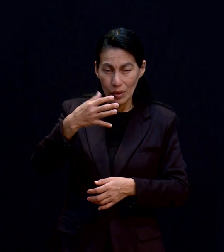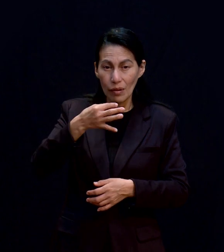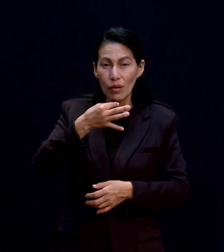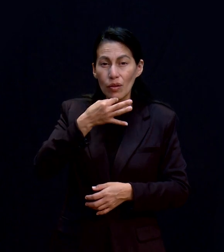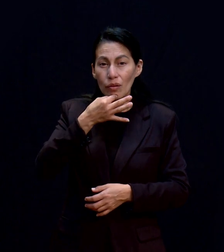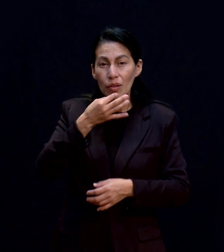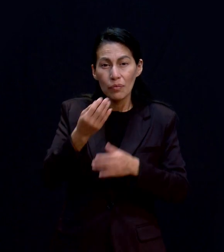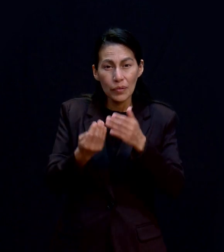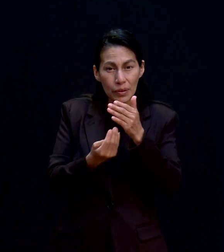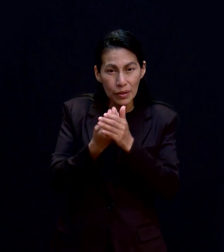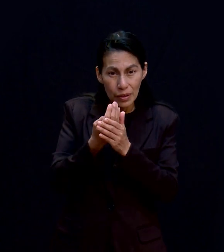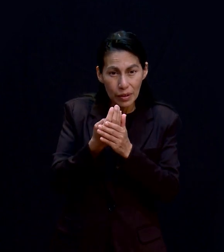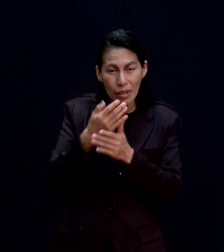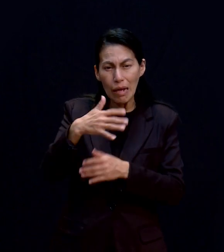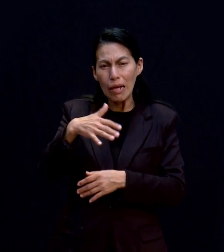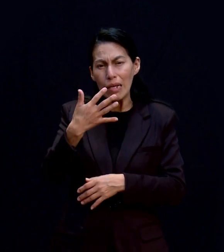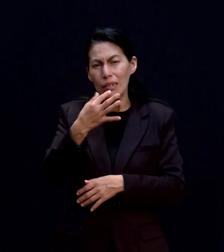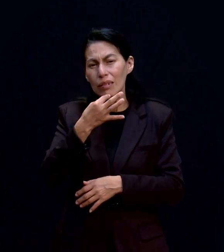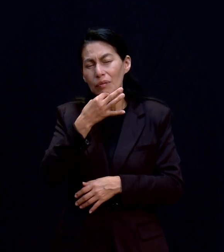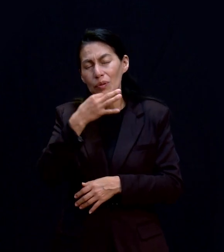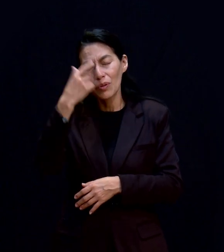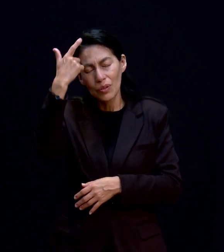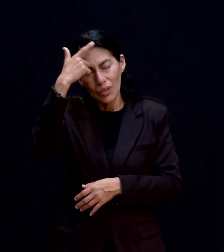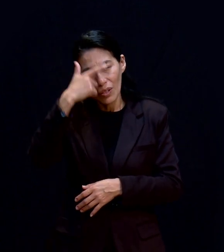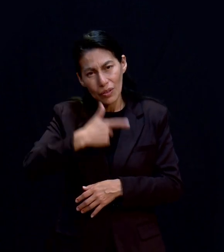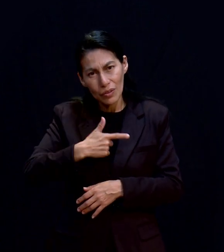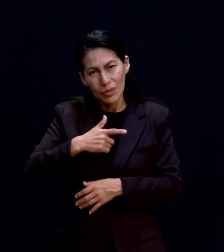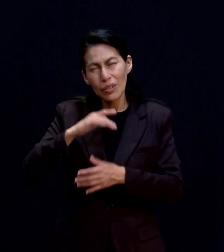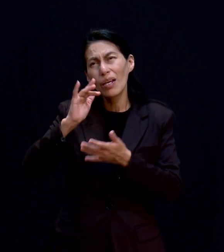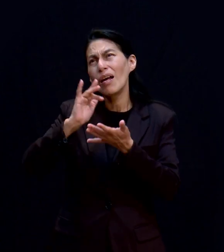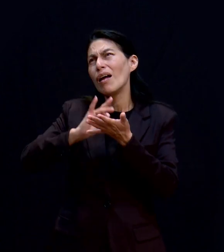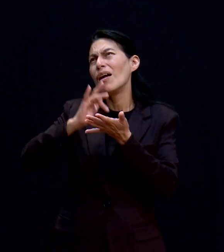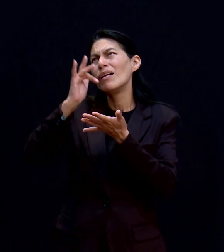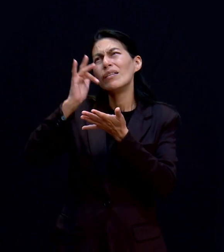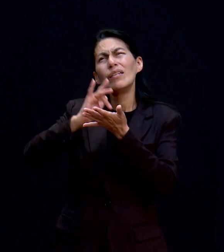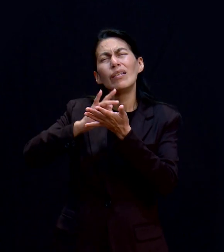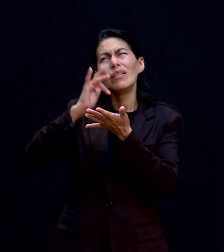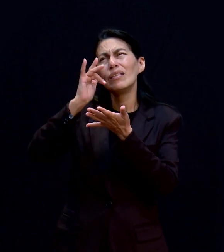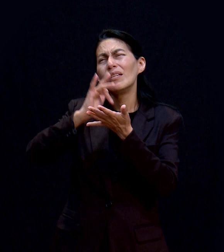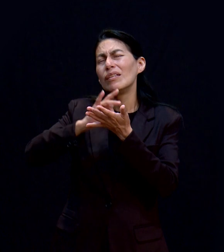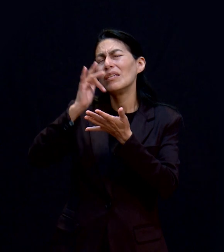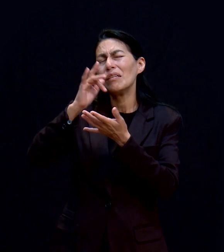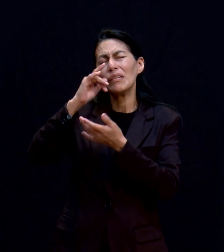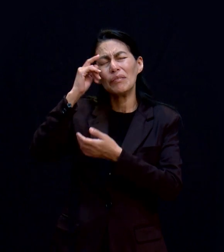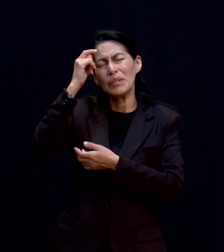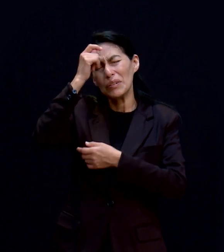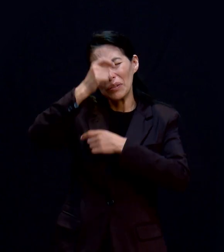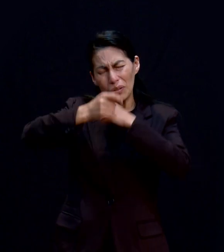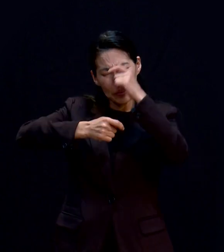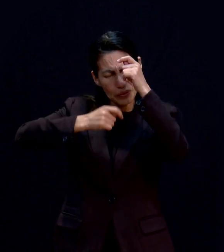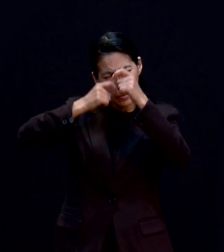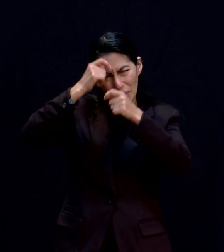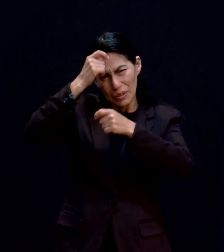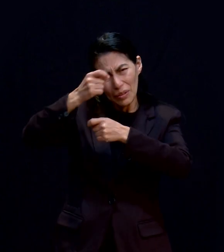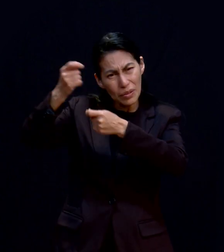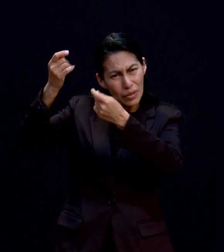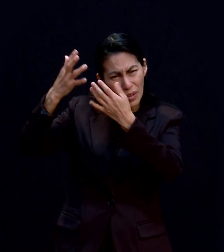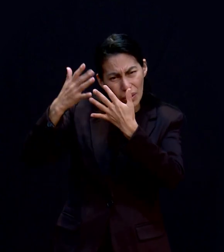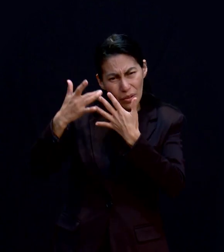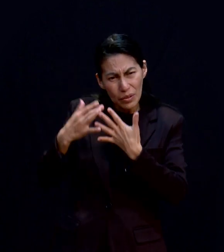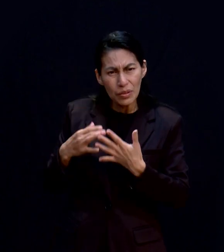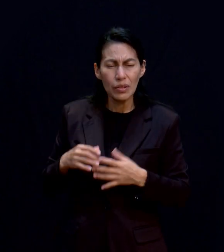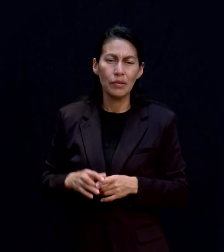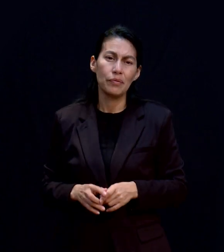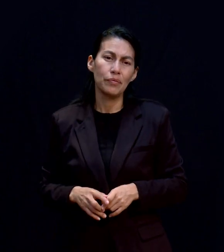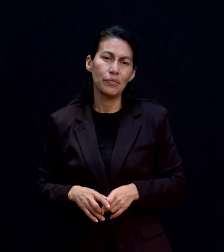15 minutos en la mañana 15 minutos en la noche para agradecer a dios por todas las bendiciones que nos ha